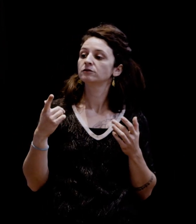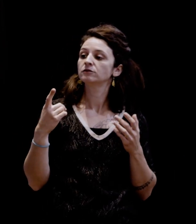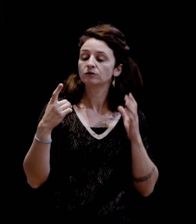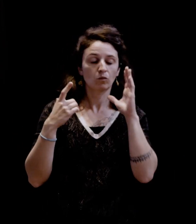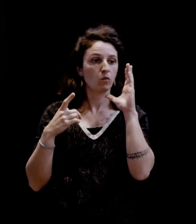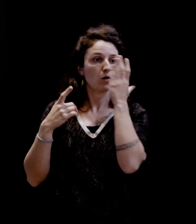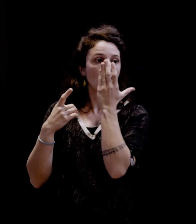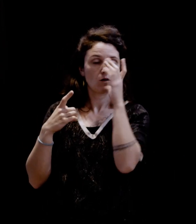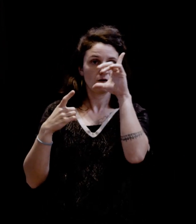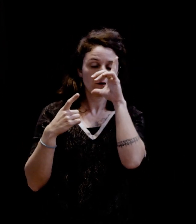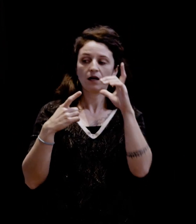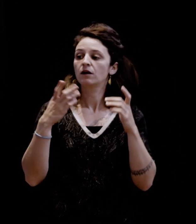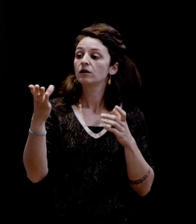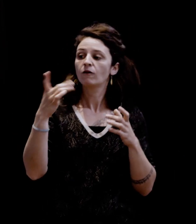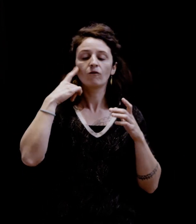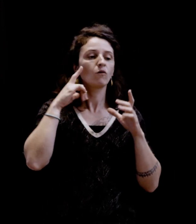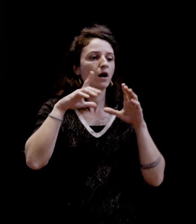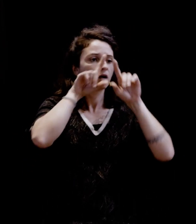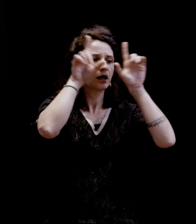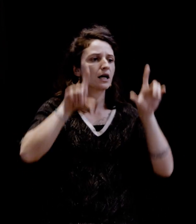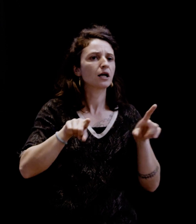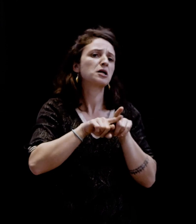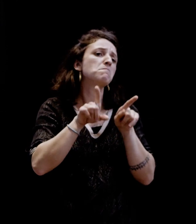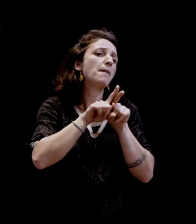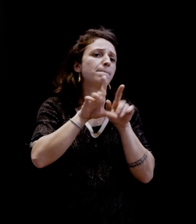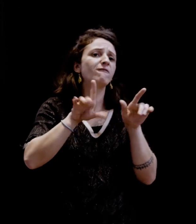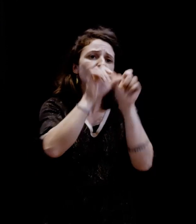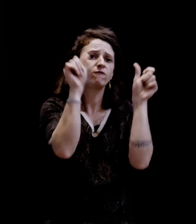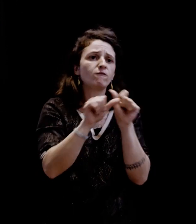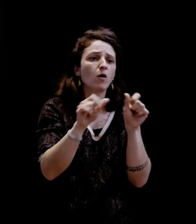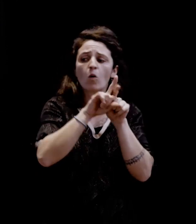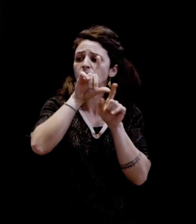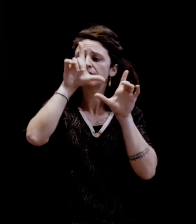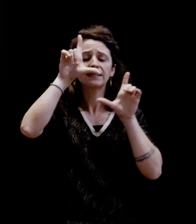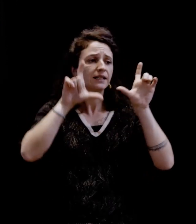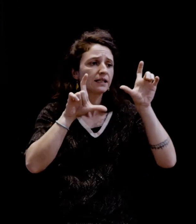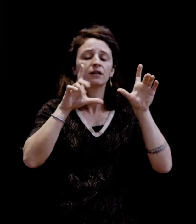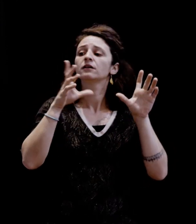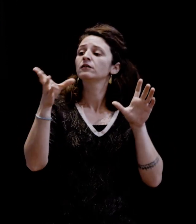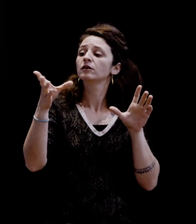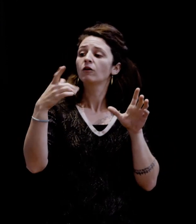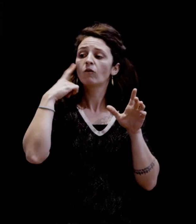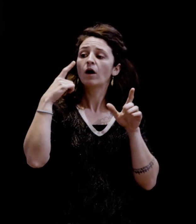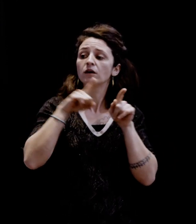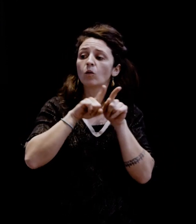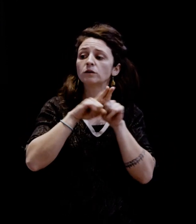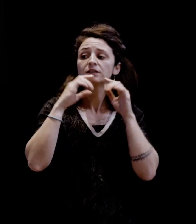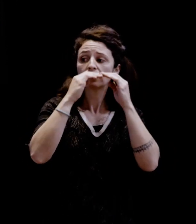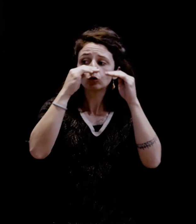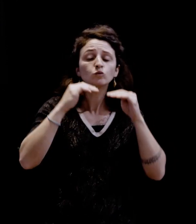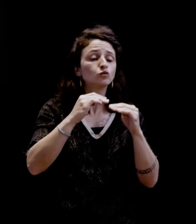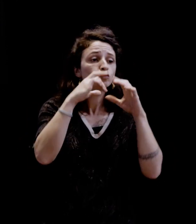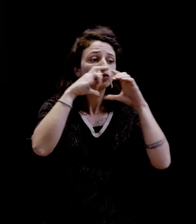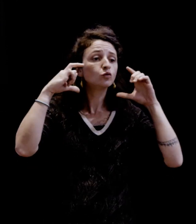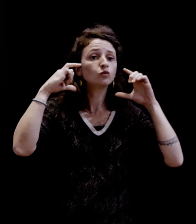un manque de parallélisme des lignes qui normalement ne le sont pas, avec une asymétrie et un étage inférieur de la face qui est en fait de dessous le nez